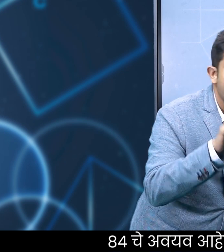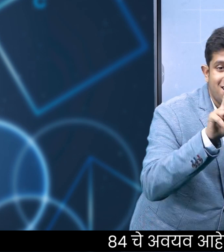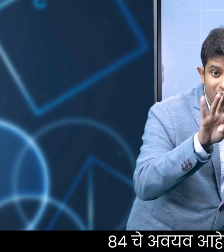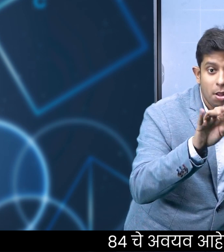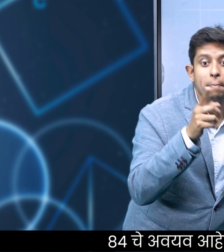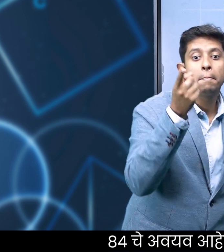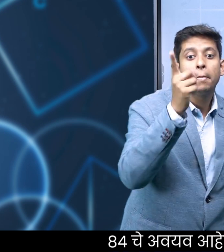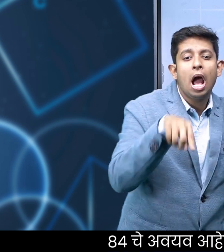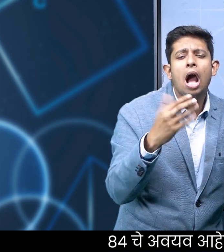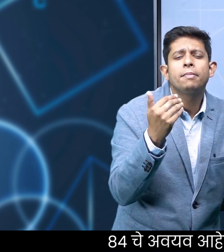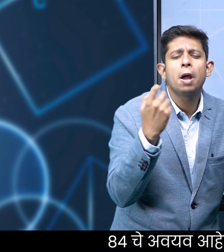आणि 84.